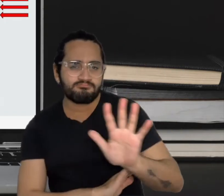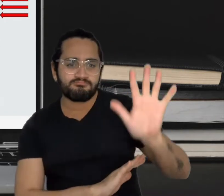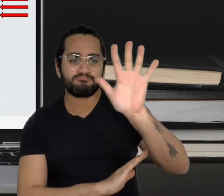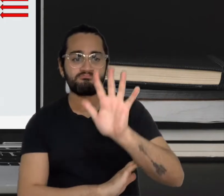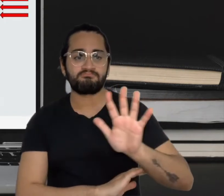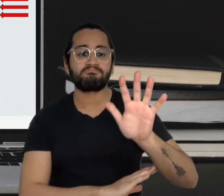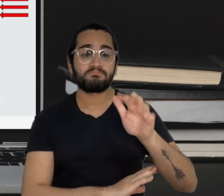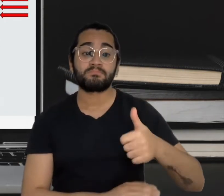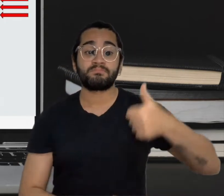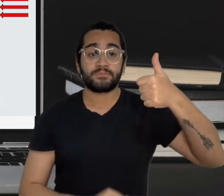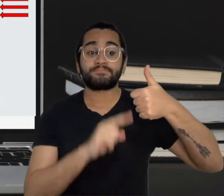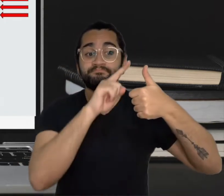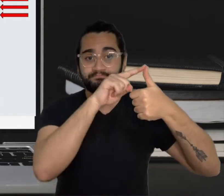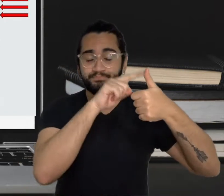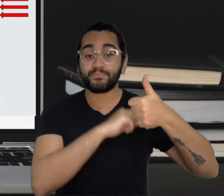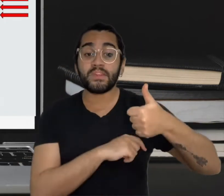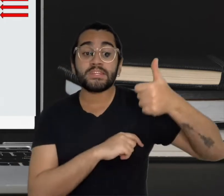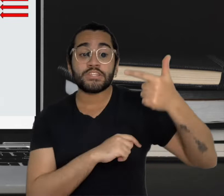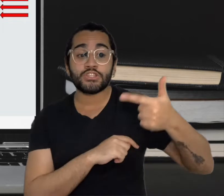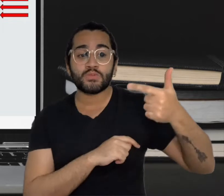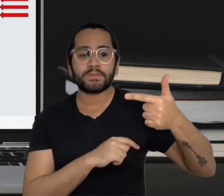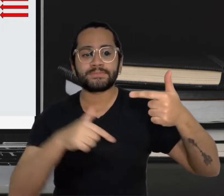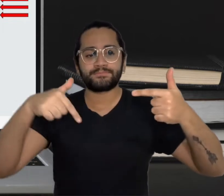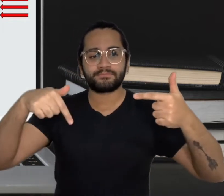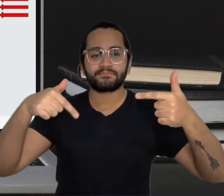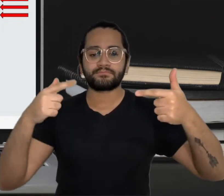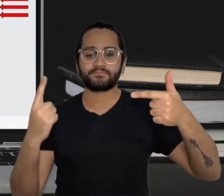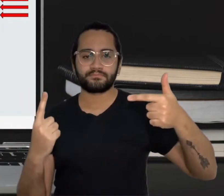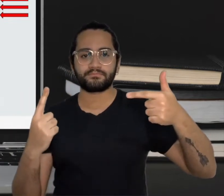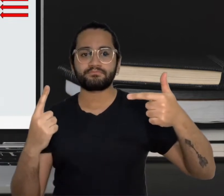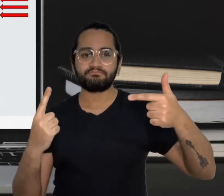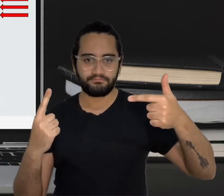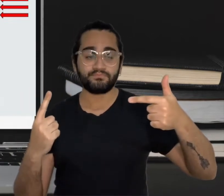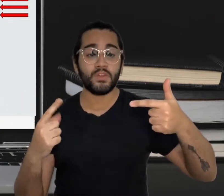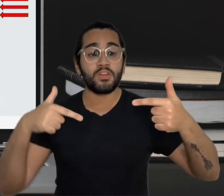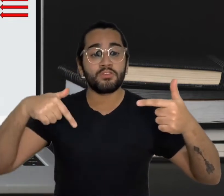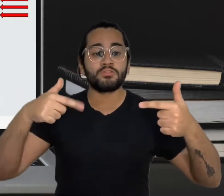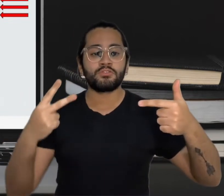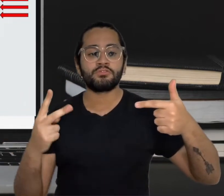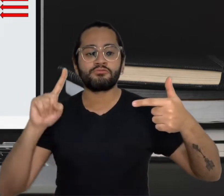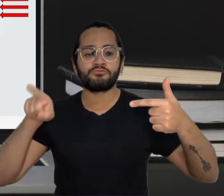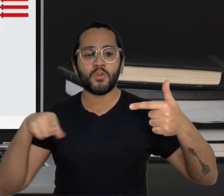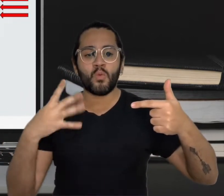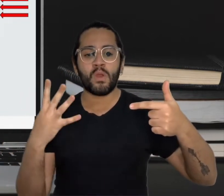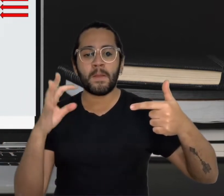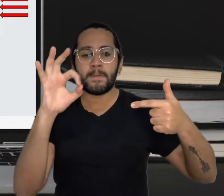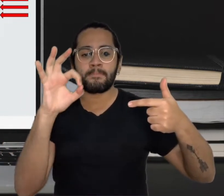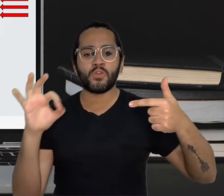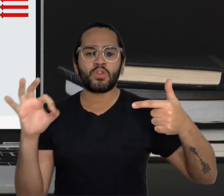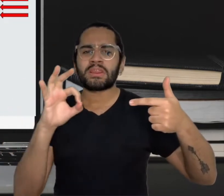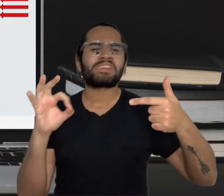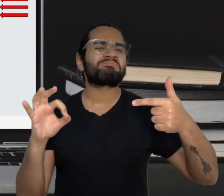ilustrações contextualizadas deste conceito. Em segundo lugar, com 71 respondentes, equivalendo